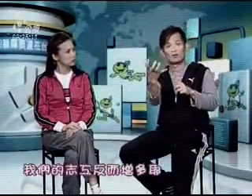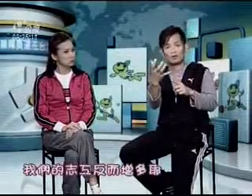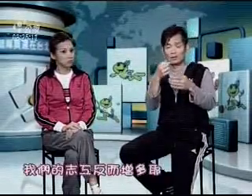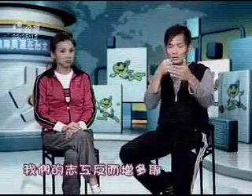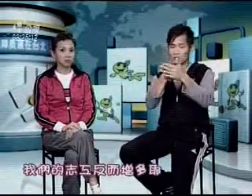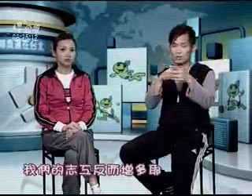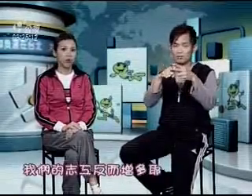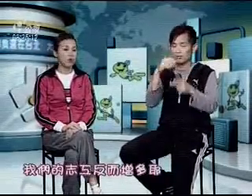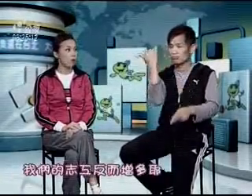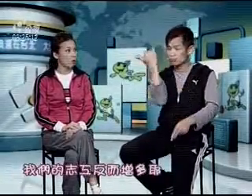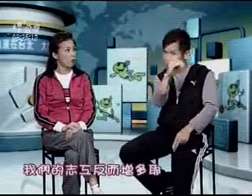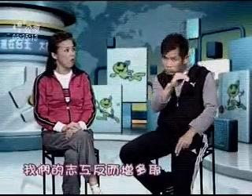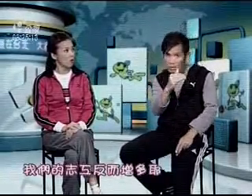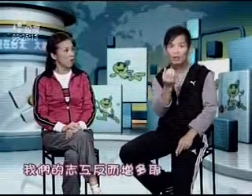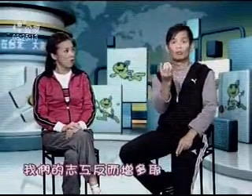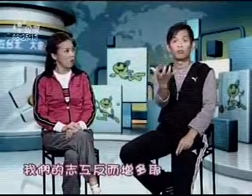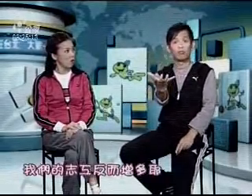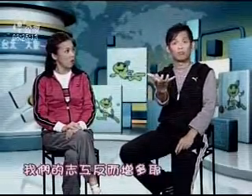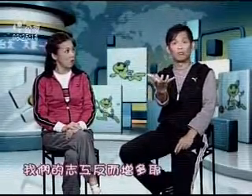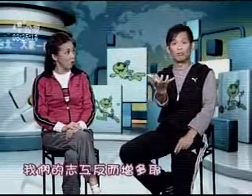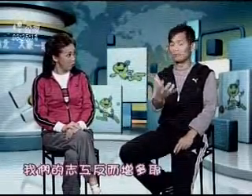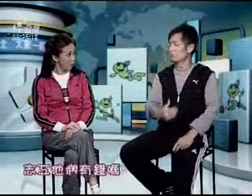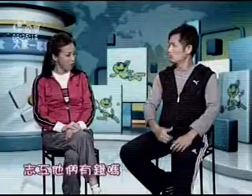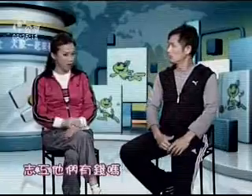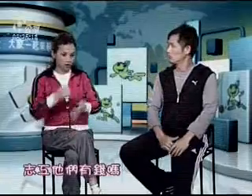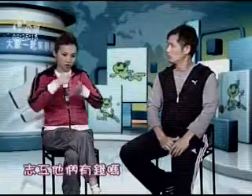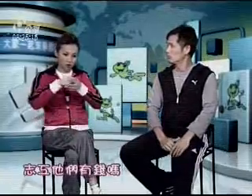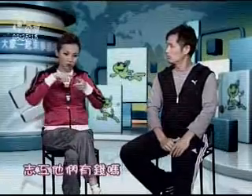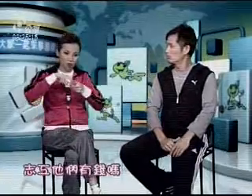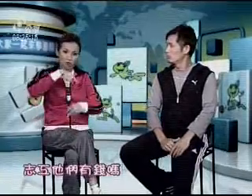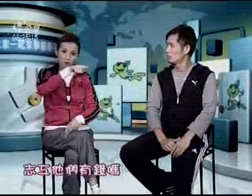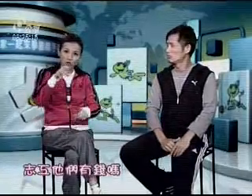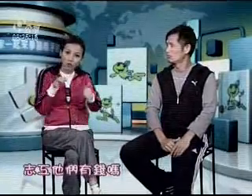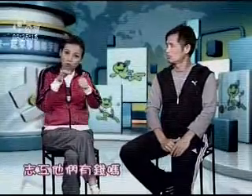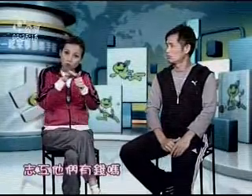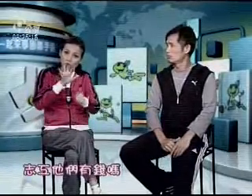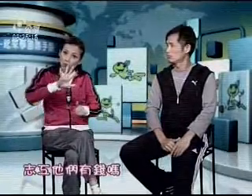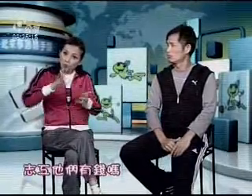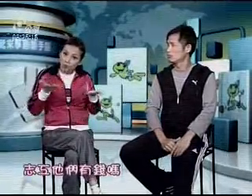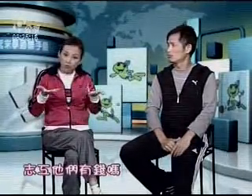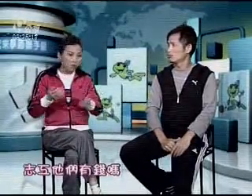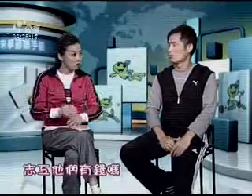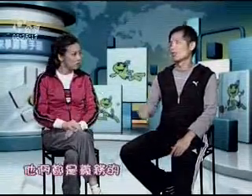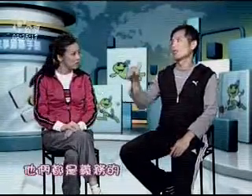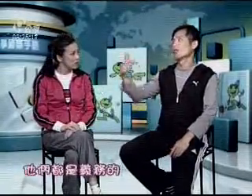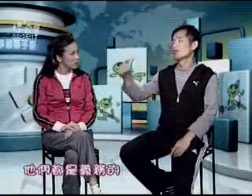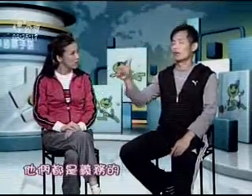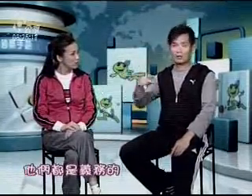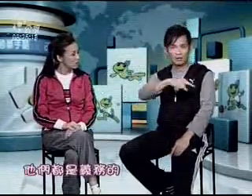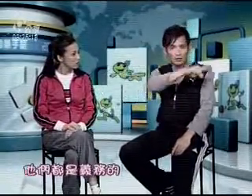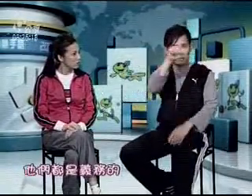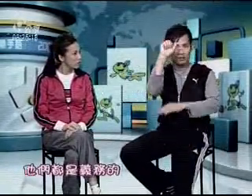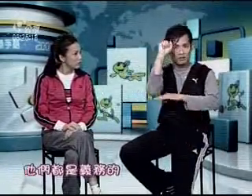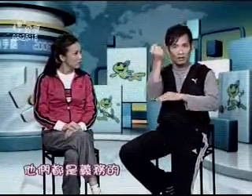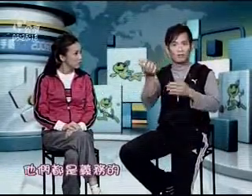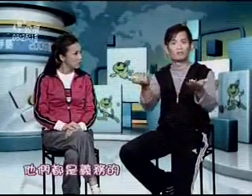志工反而增多耶。 哦，志工他们有钱吗？ 哦，他们都是义务